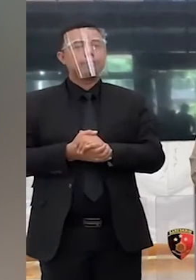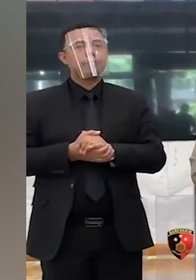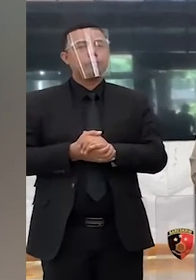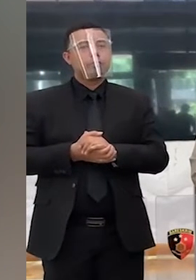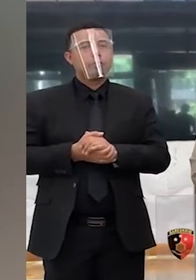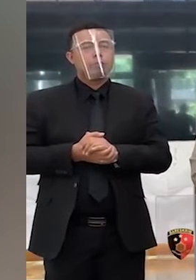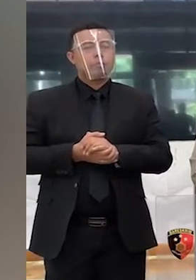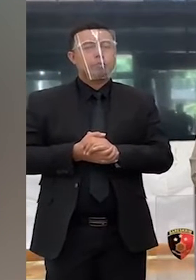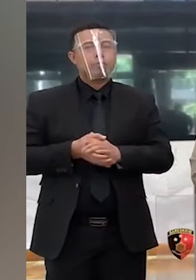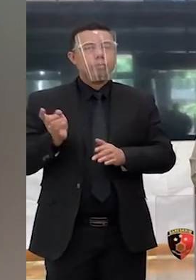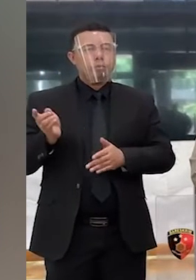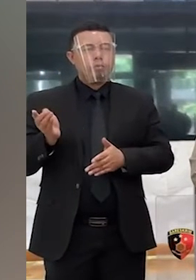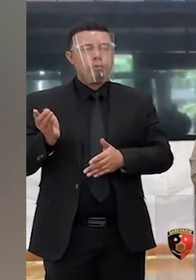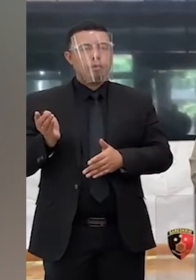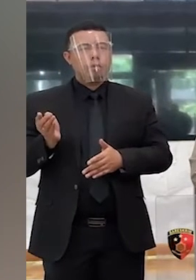di mana